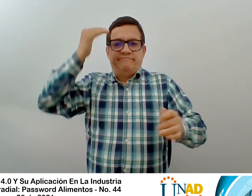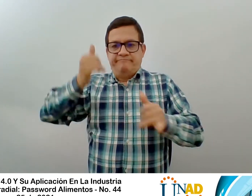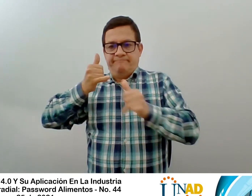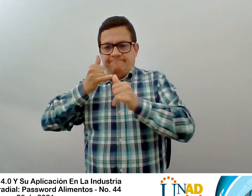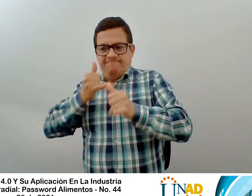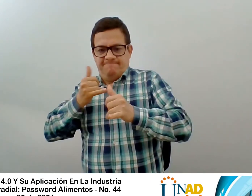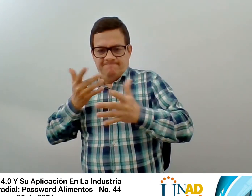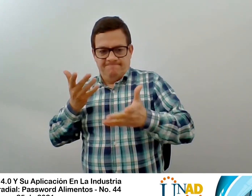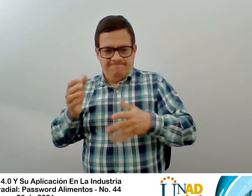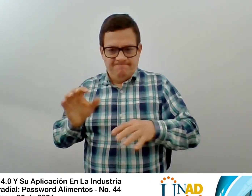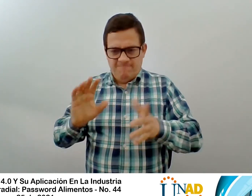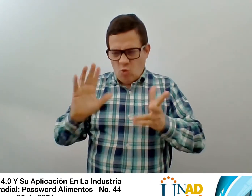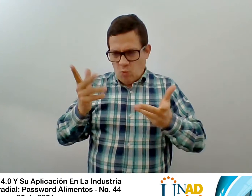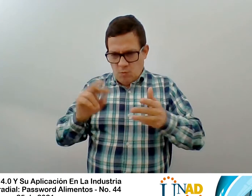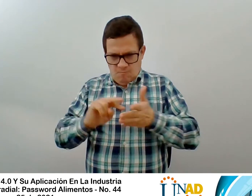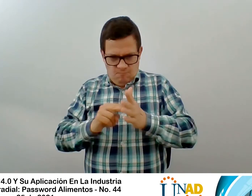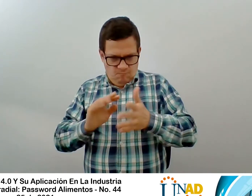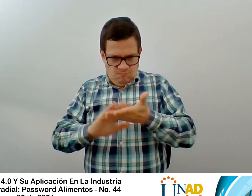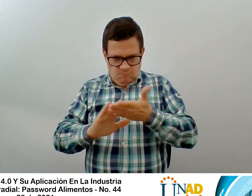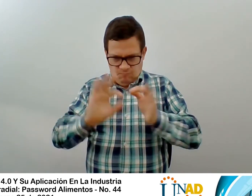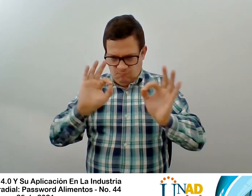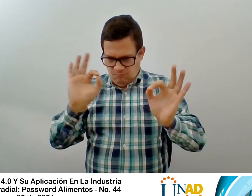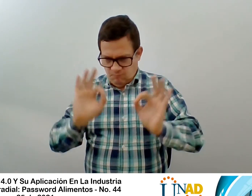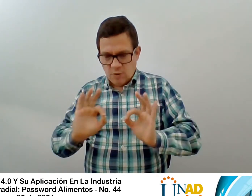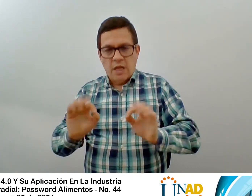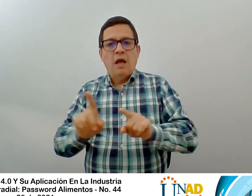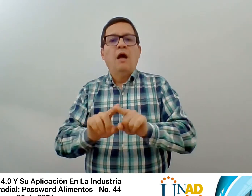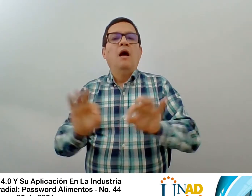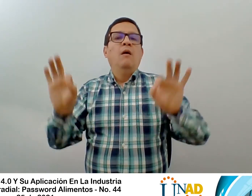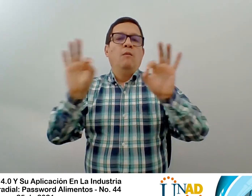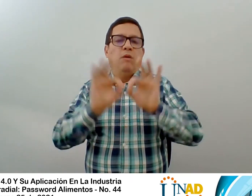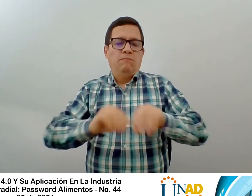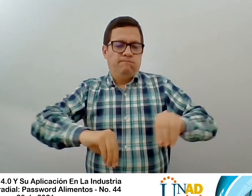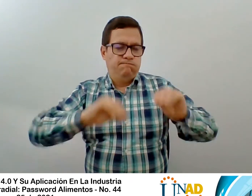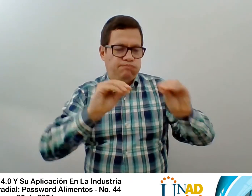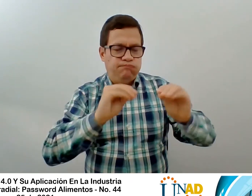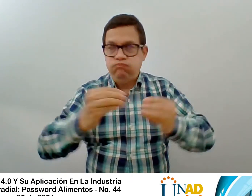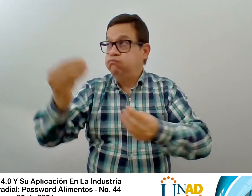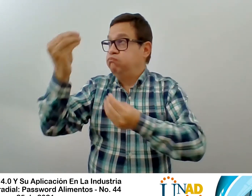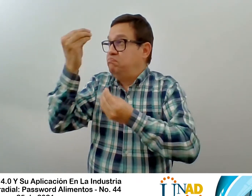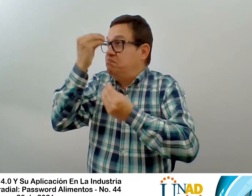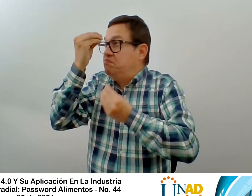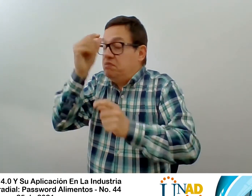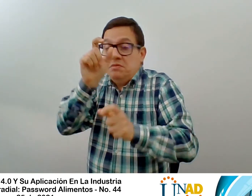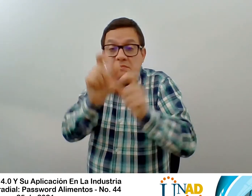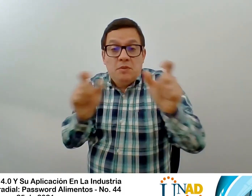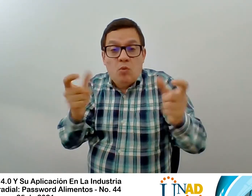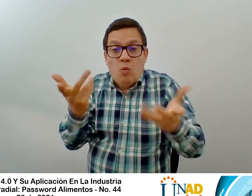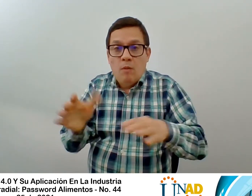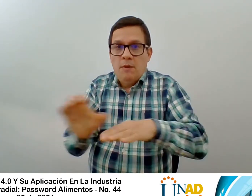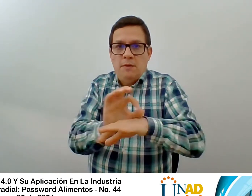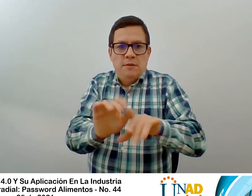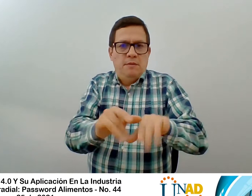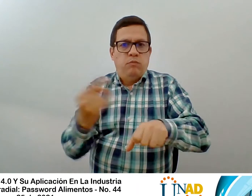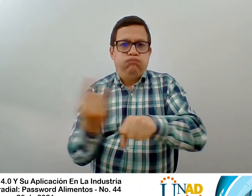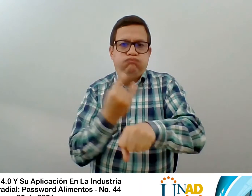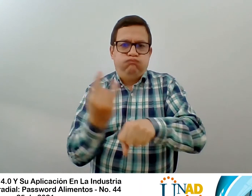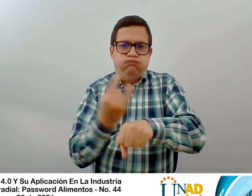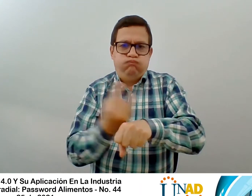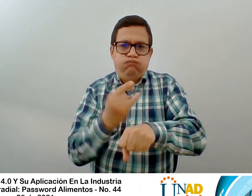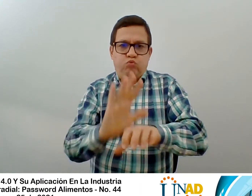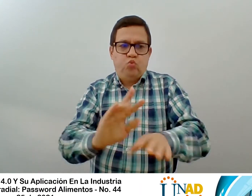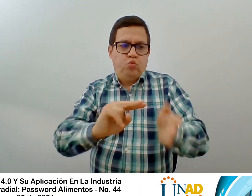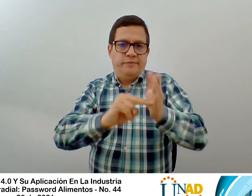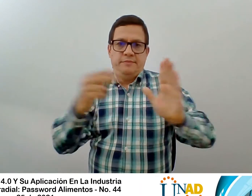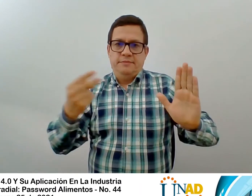esas tecnologías deben estar capacitados. Entonces, ahí volvemos al tema de una capacitación continua del